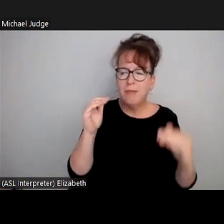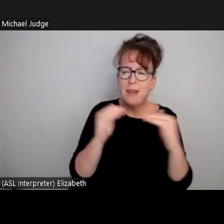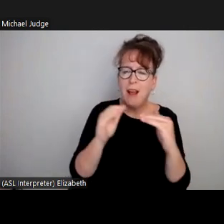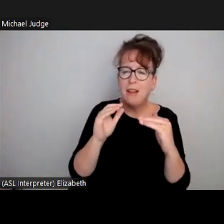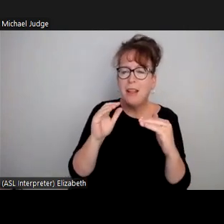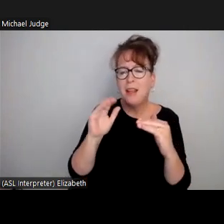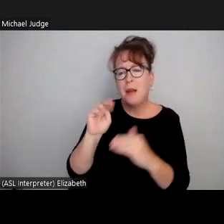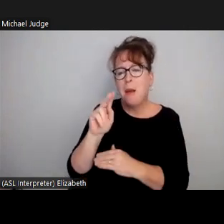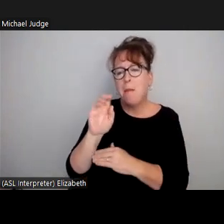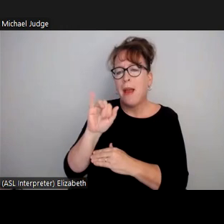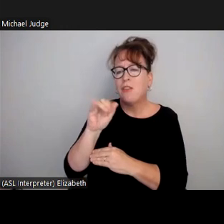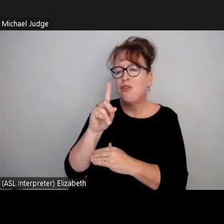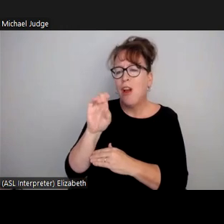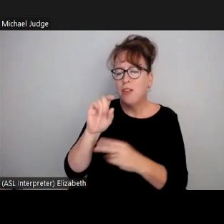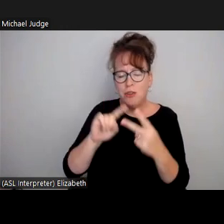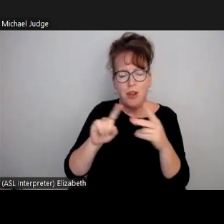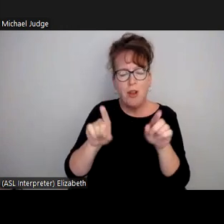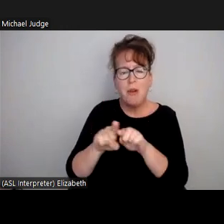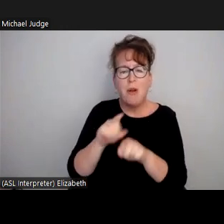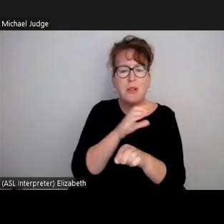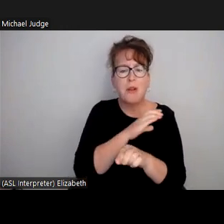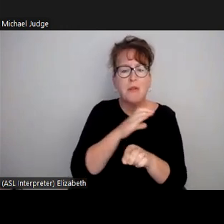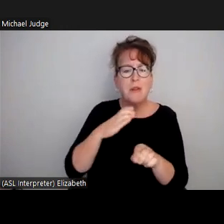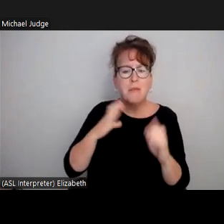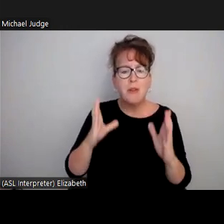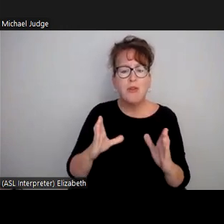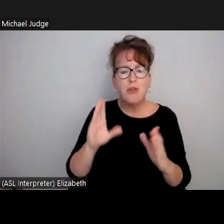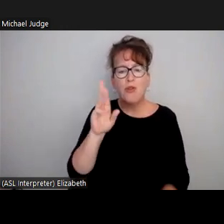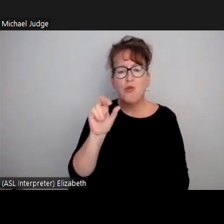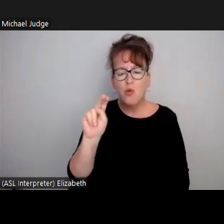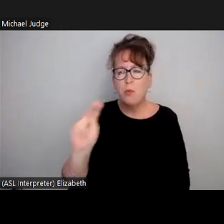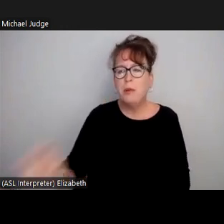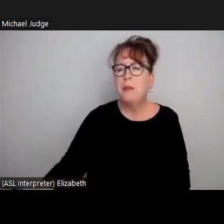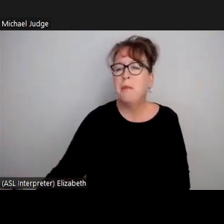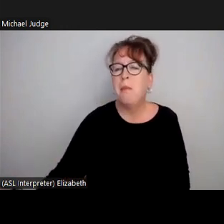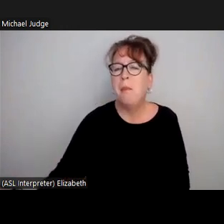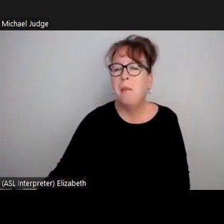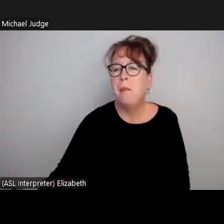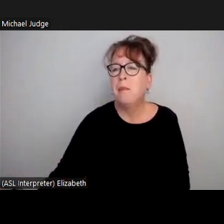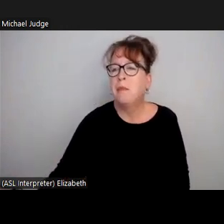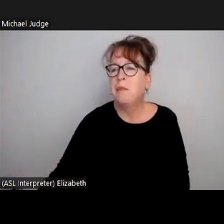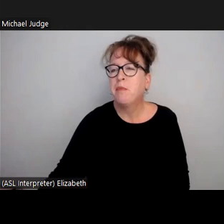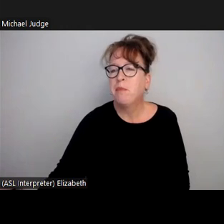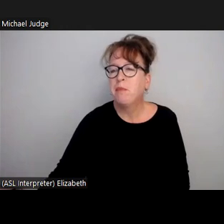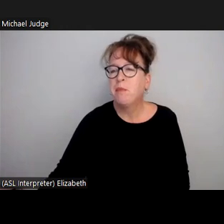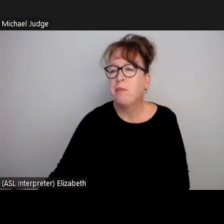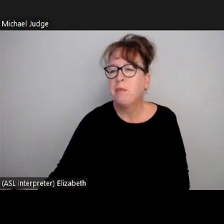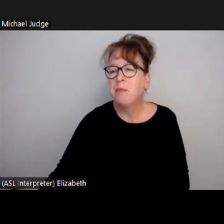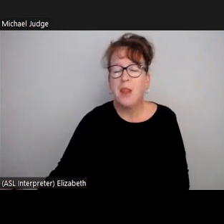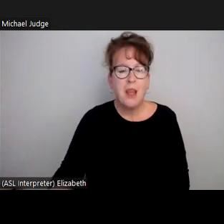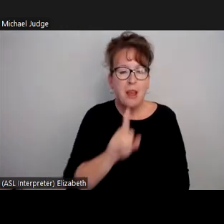ambiental en mi compañero comisón el comisario rubin del dpu